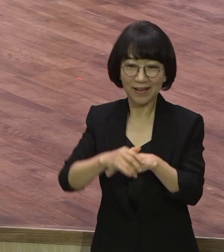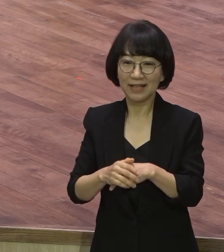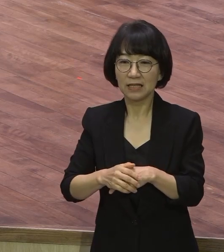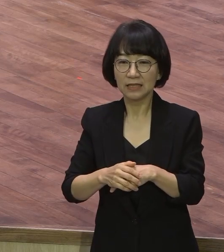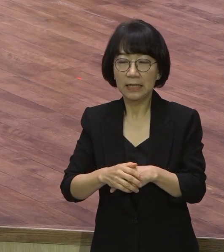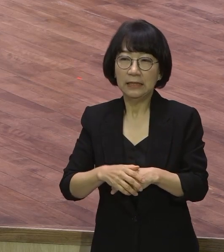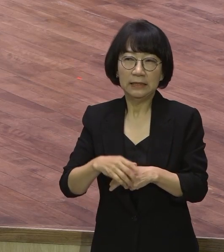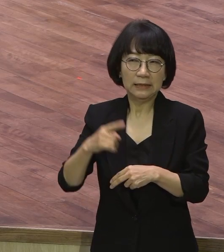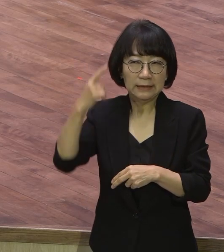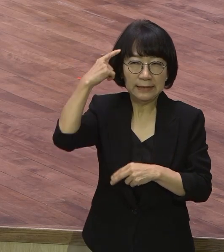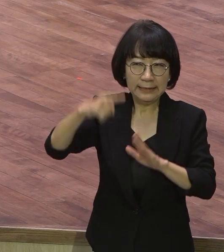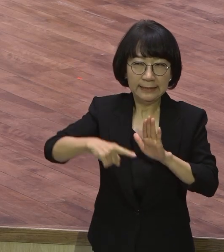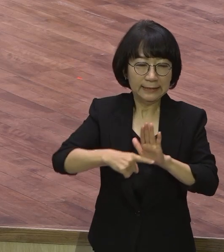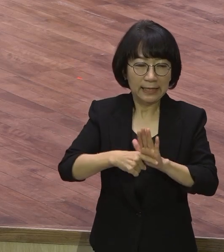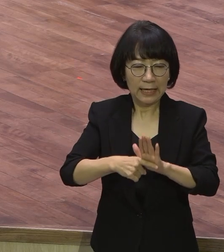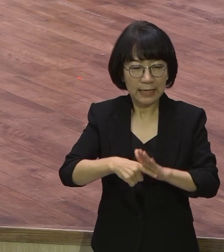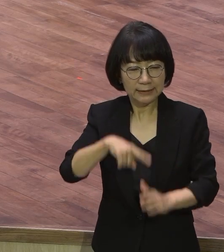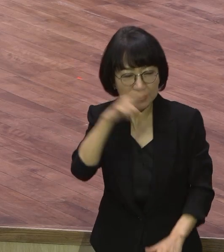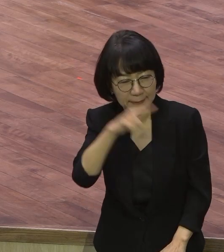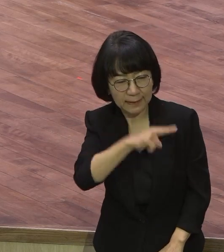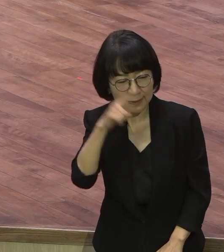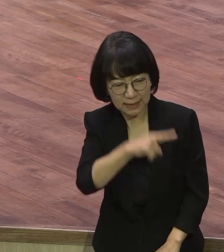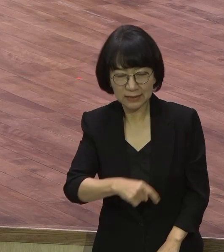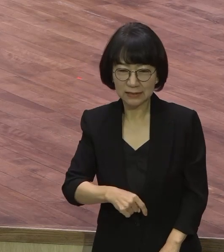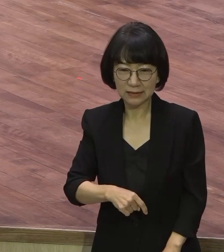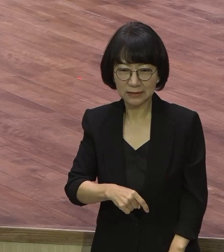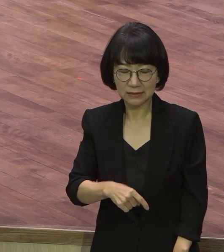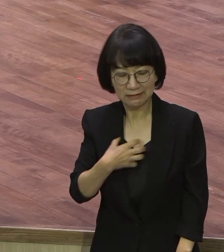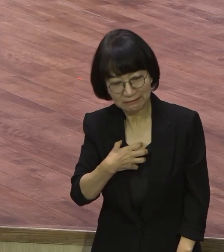표현을 해요. 부정적인 표현.